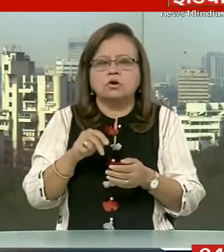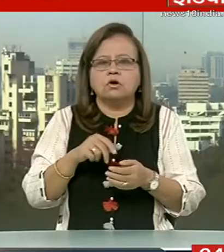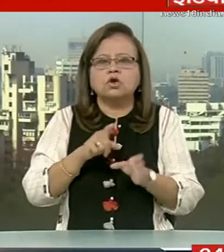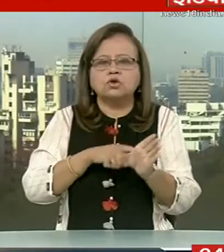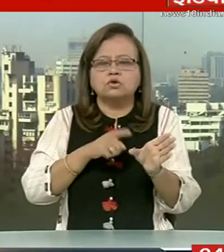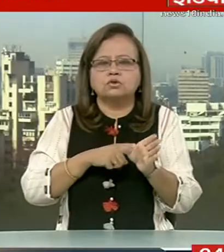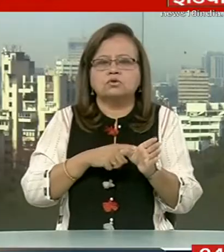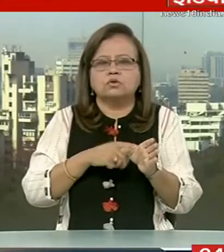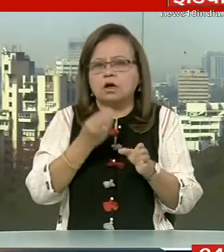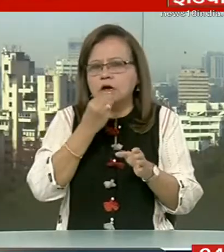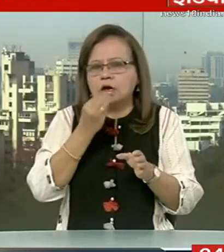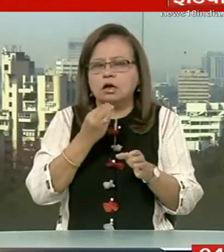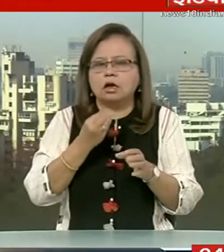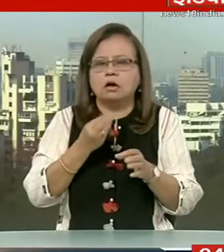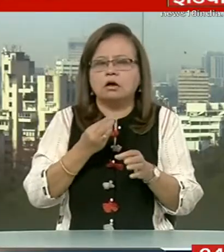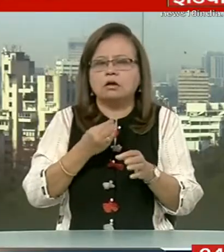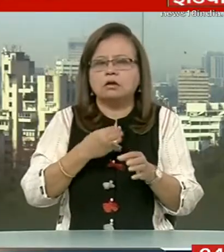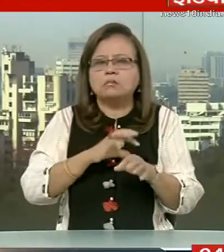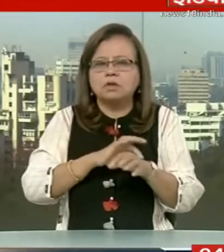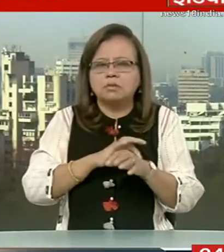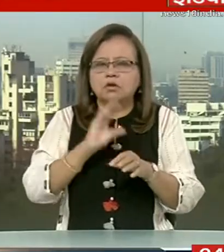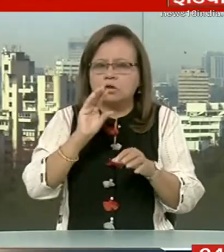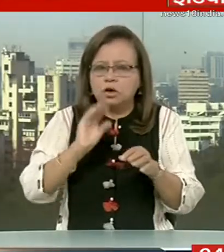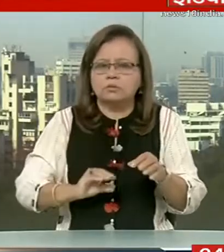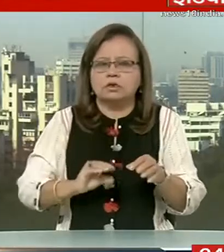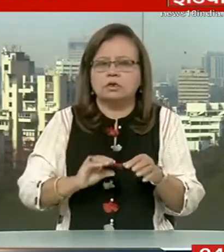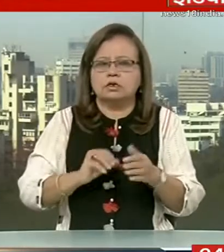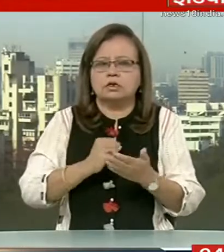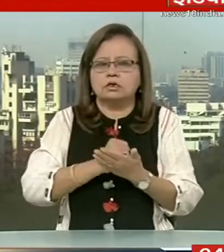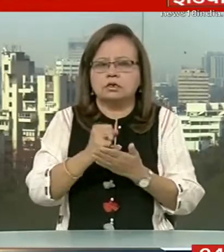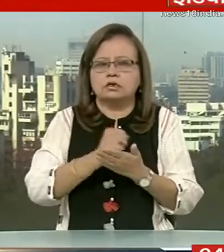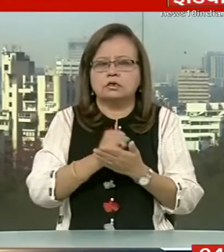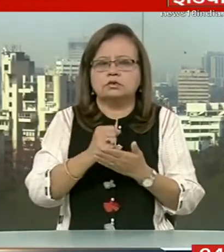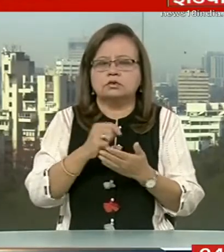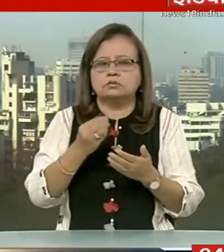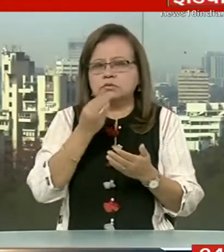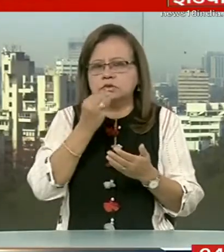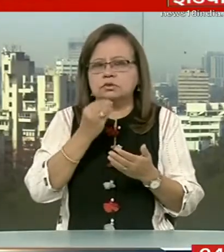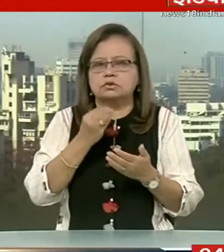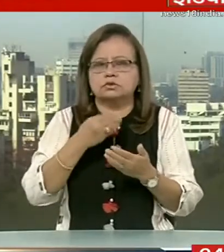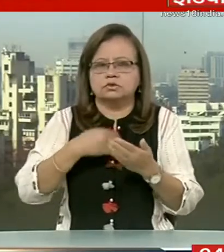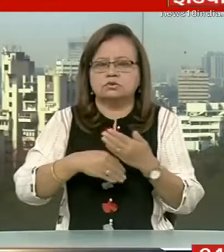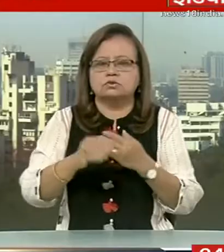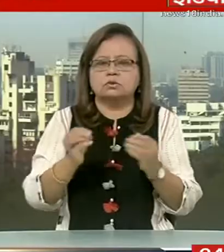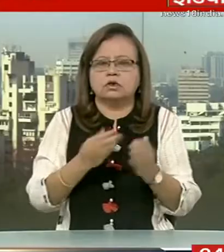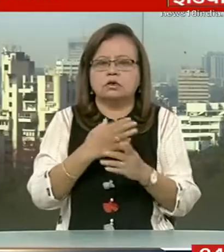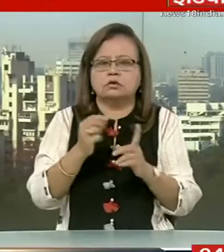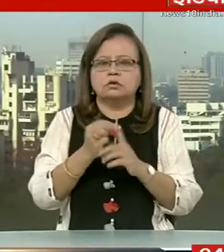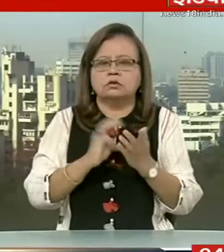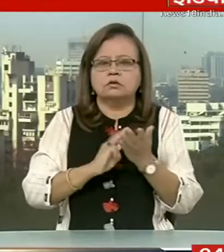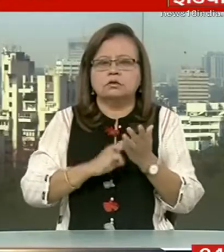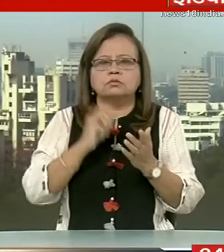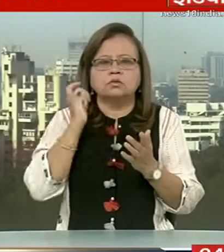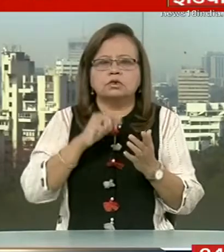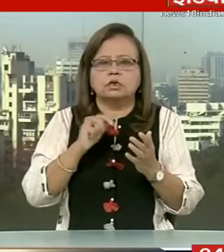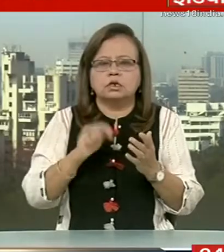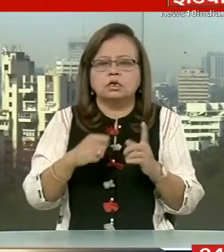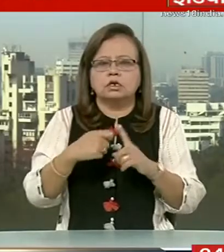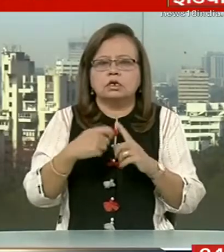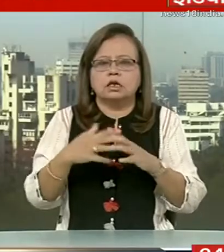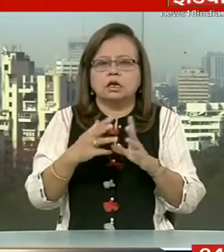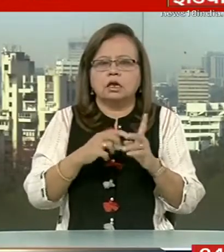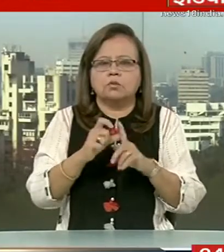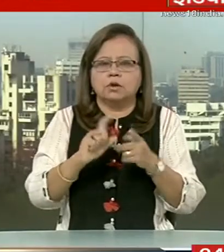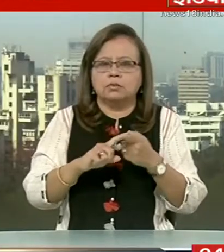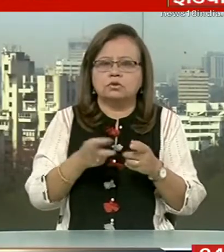किशोरियों को पोषण और को कम करने के मकसद से राष्ट्रीय पोषण मिशन शुरू करने वाले प्रधानमंत्री नरेंद्र मोदी